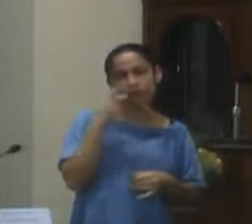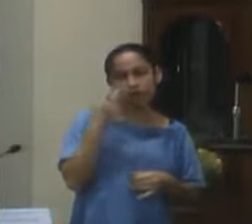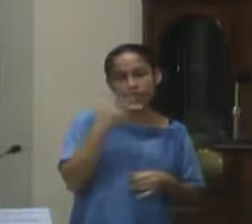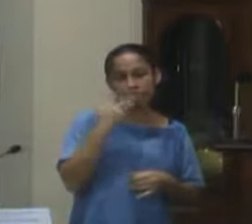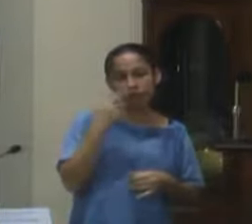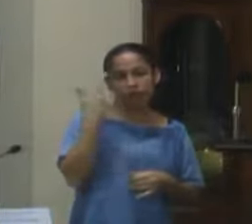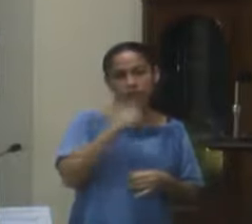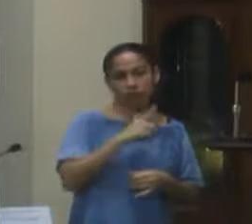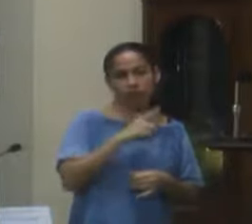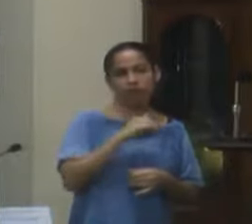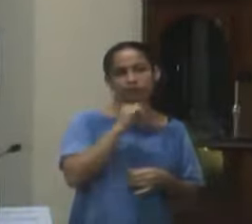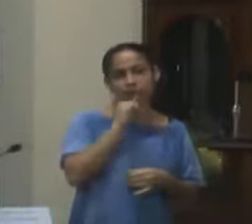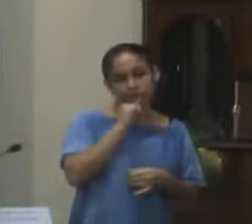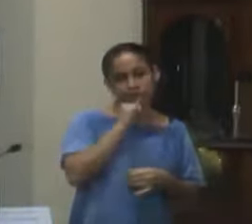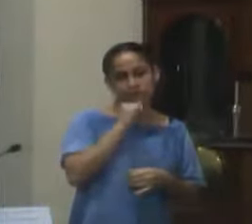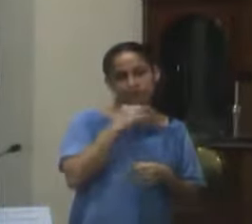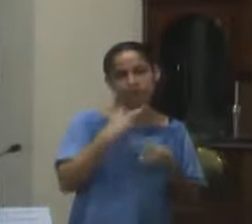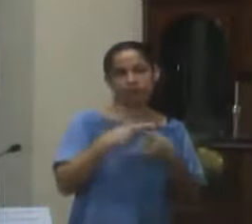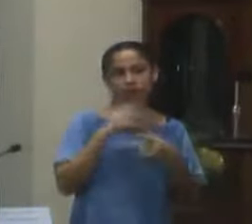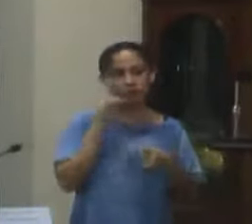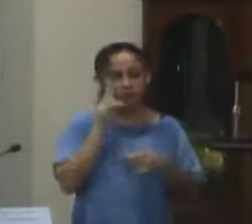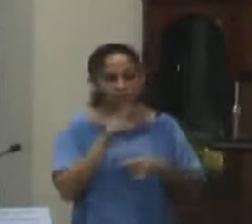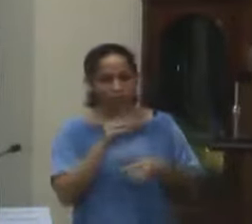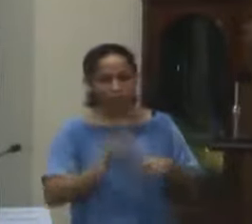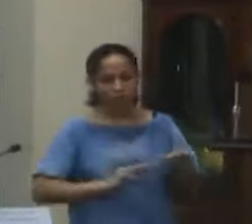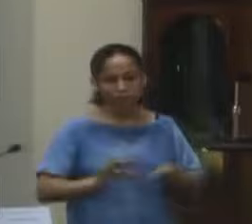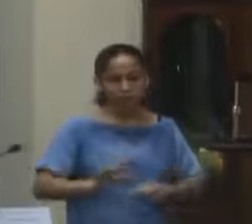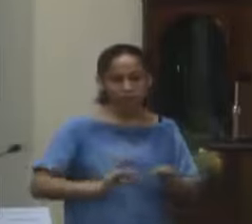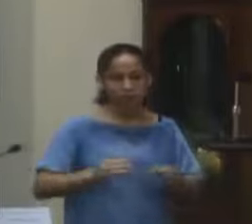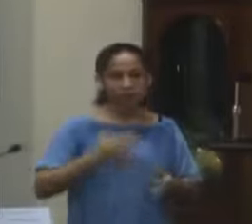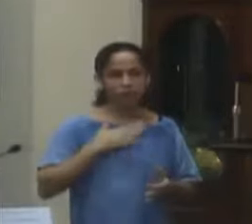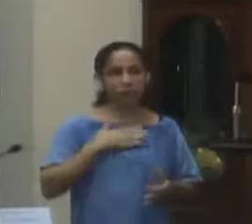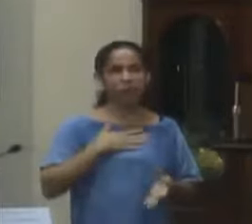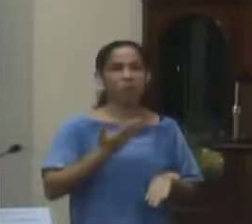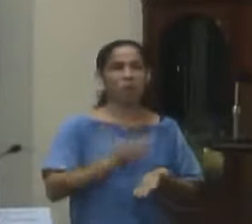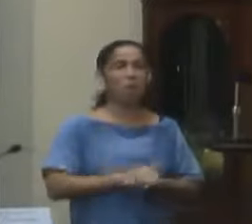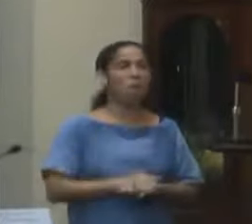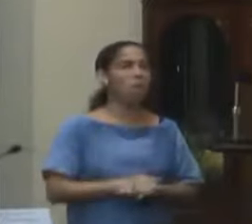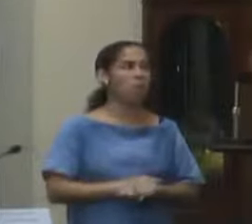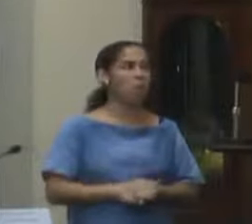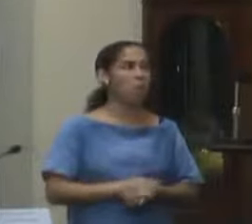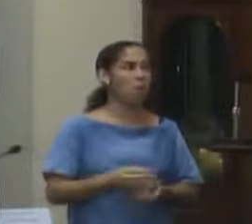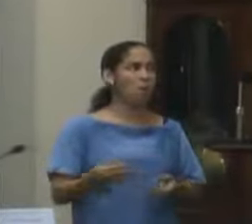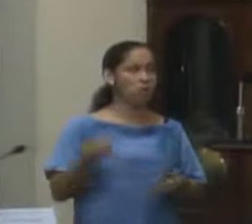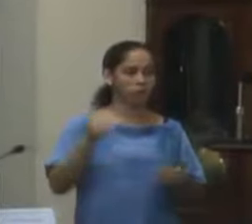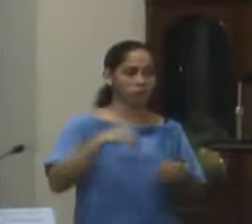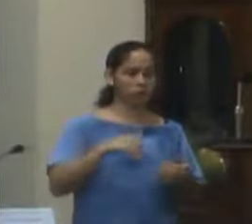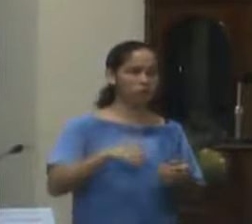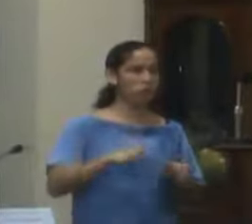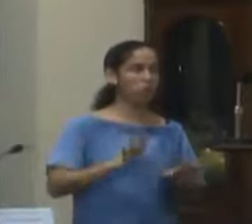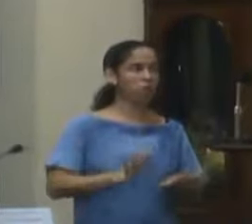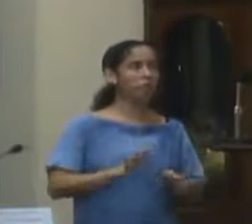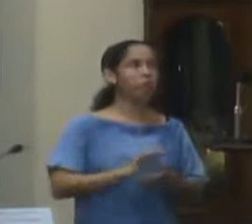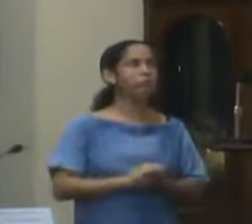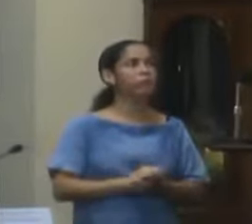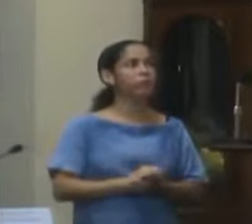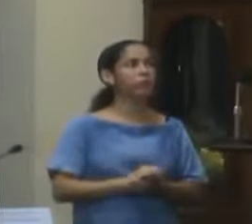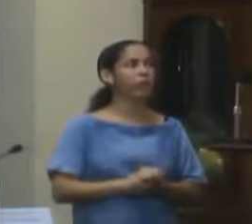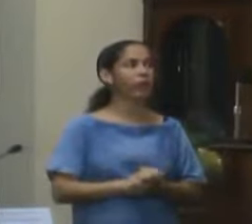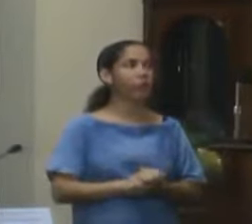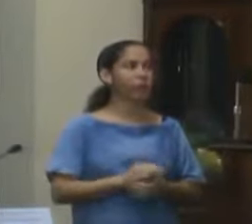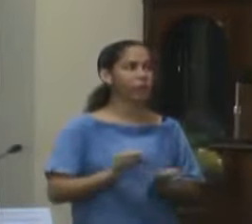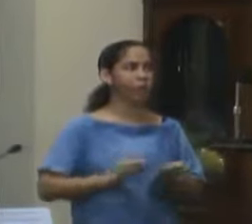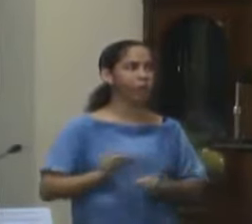meu pesar, em ver um projeto desse meu, que vai vir ainda. Esse